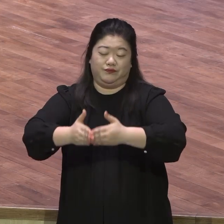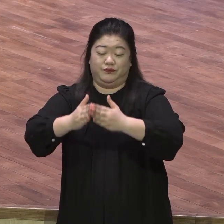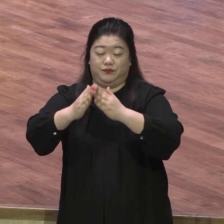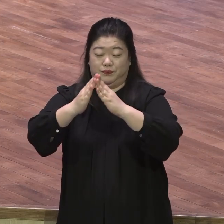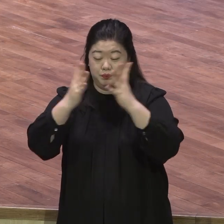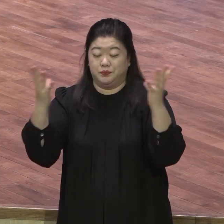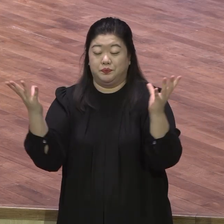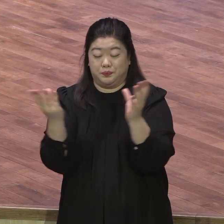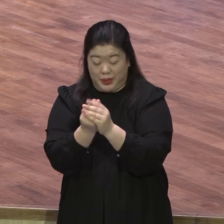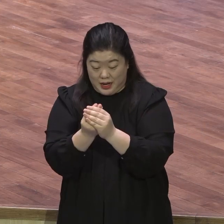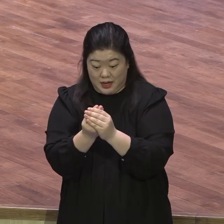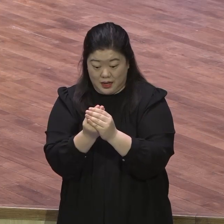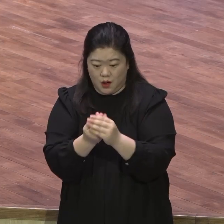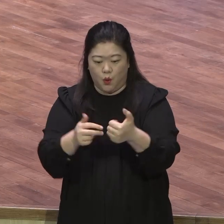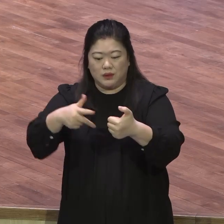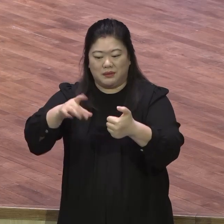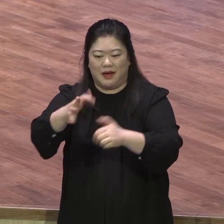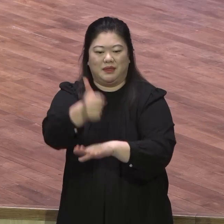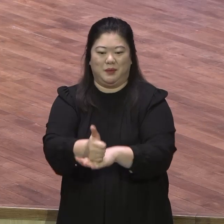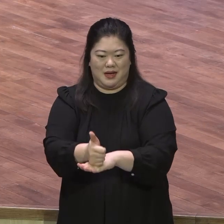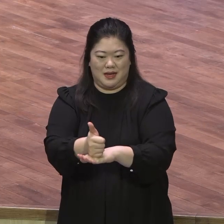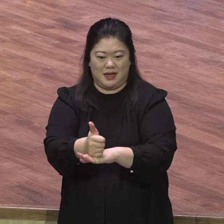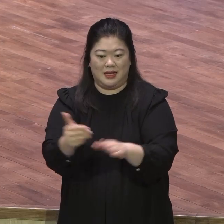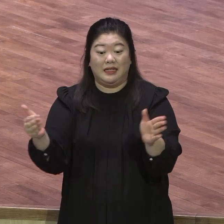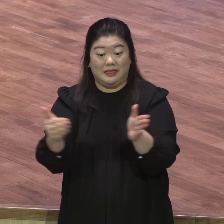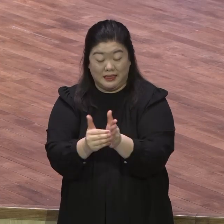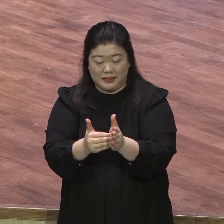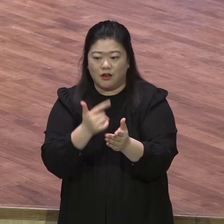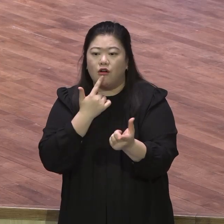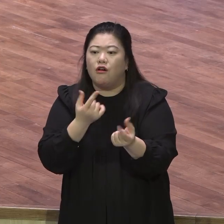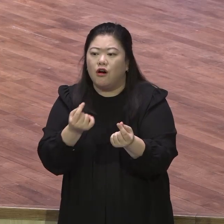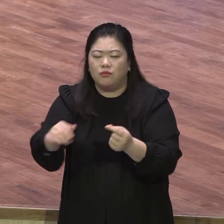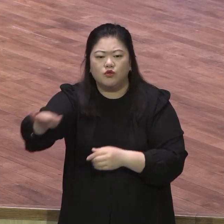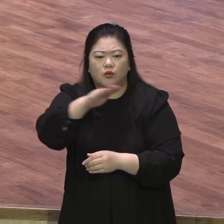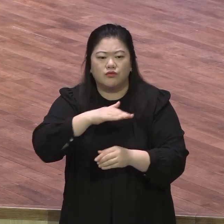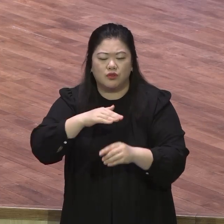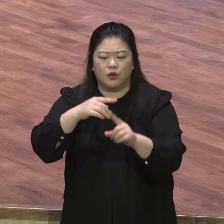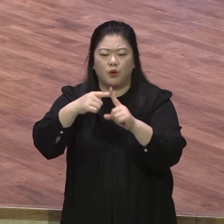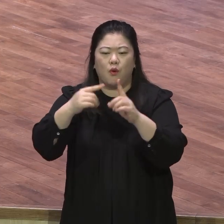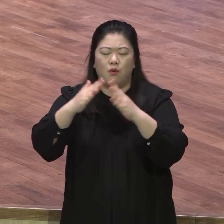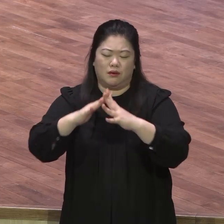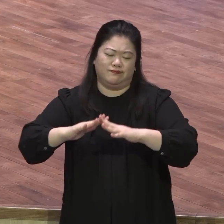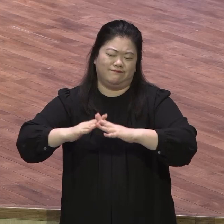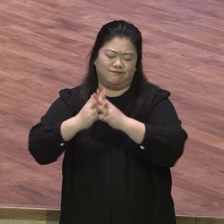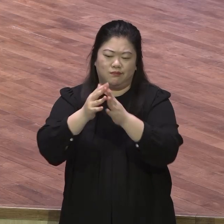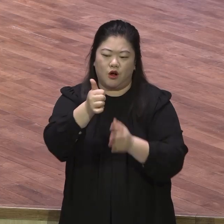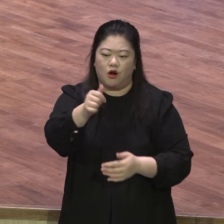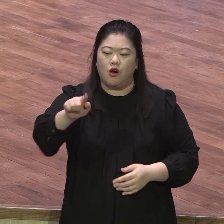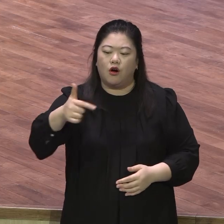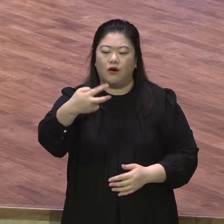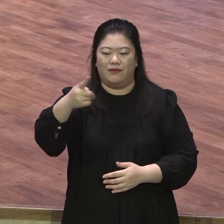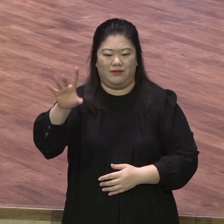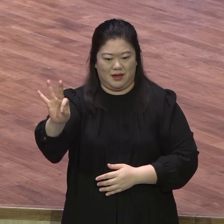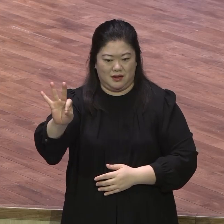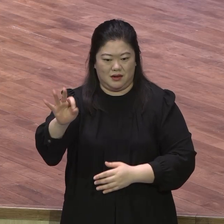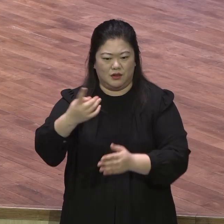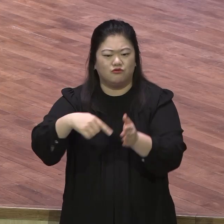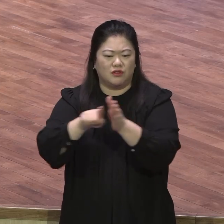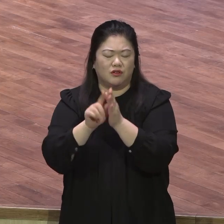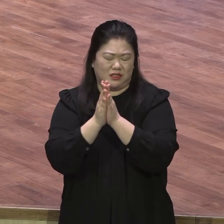헌당의 응답을 받을 수 있도록 기도해 주시기 바랍니다 저는 약속한 1600님의 성도가